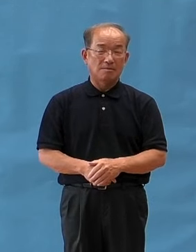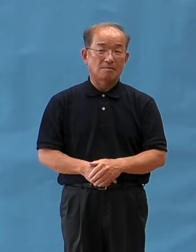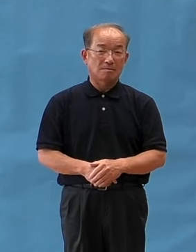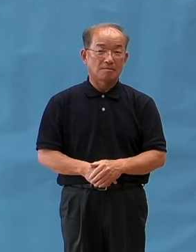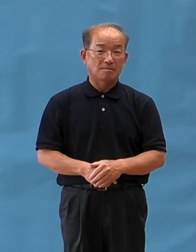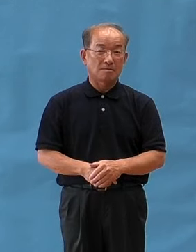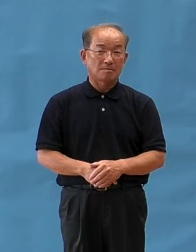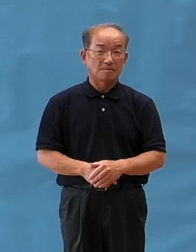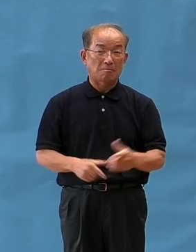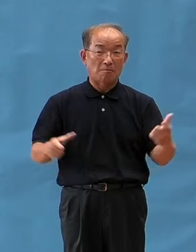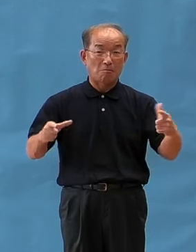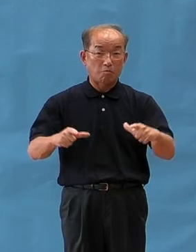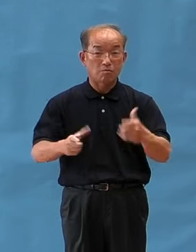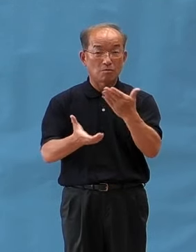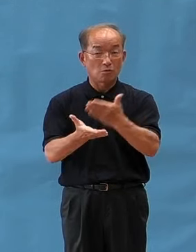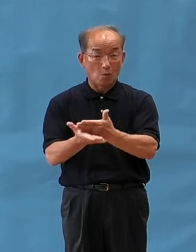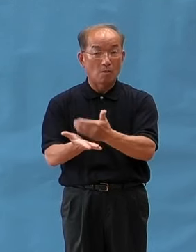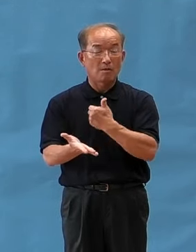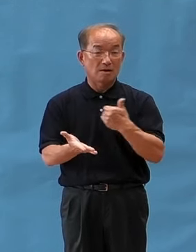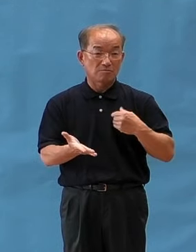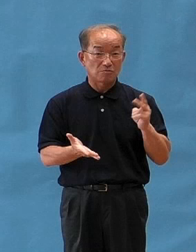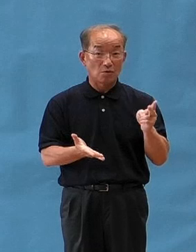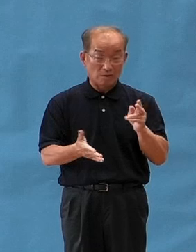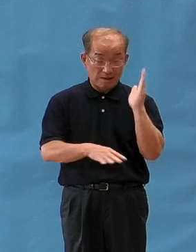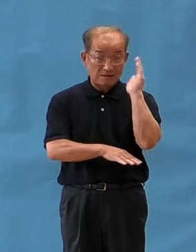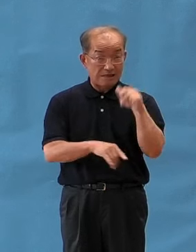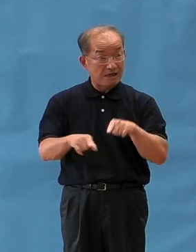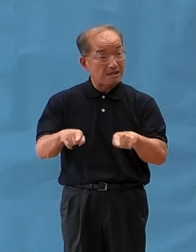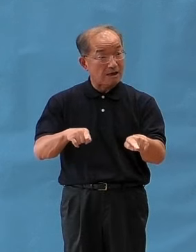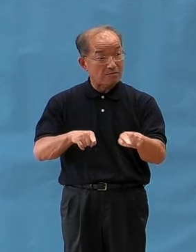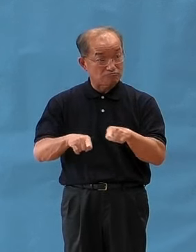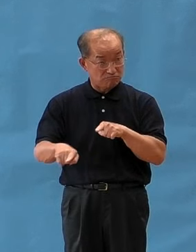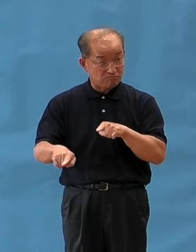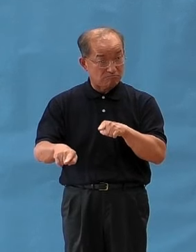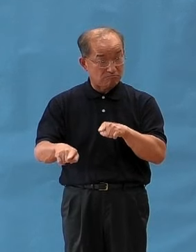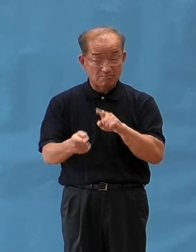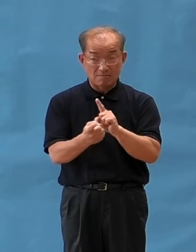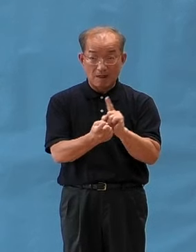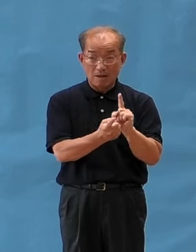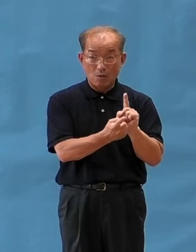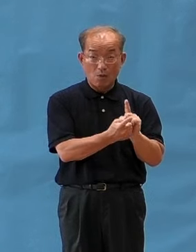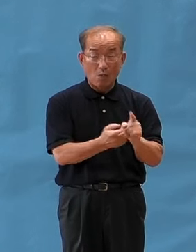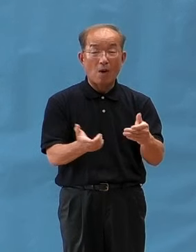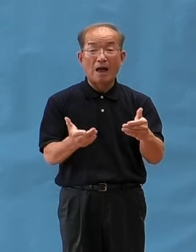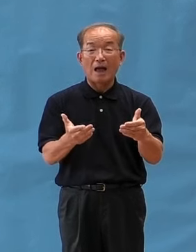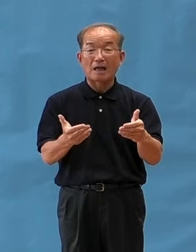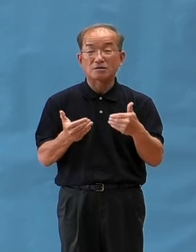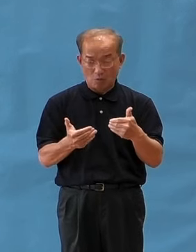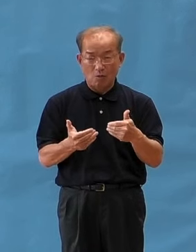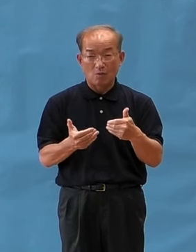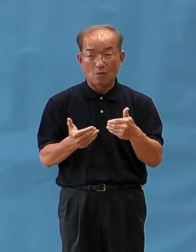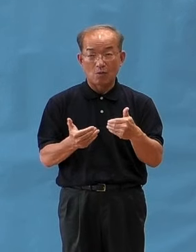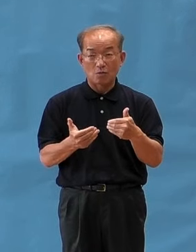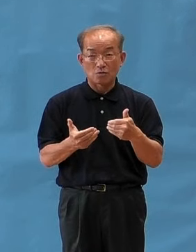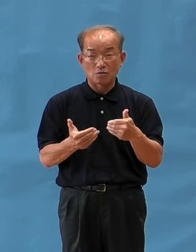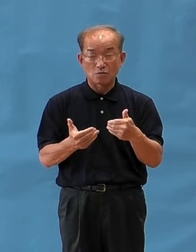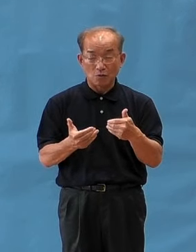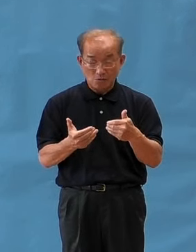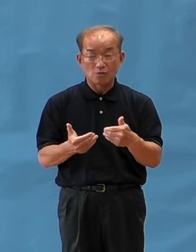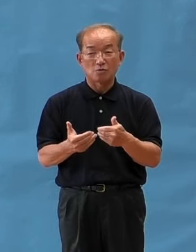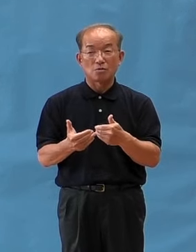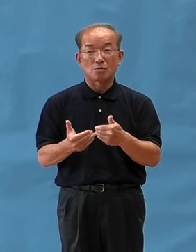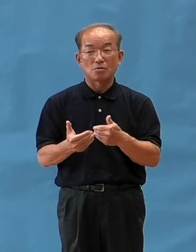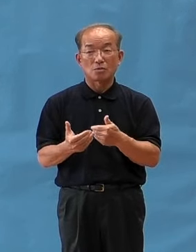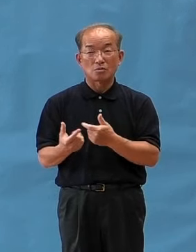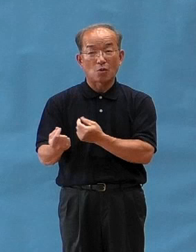止まるような政策とか、まあ、そういう対応が必要だと。 というぐらいの共通認識が